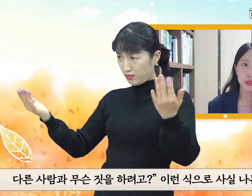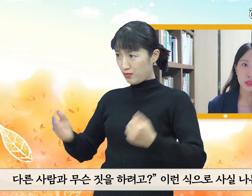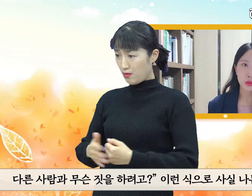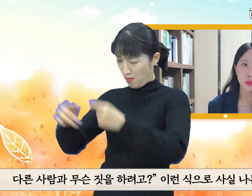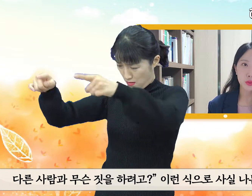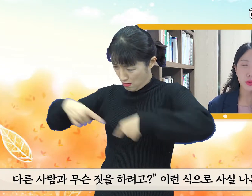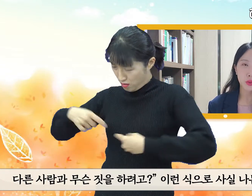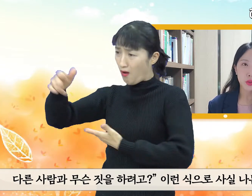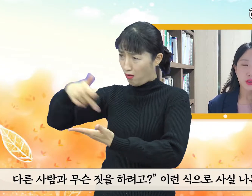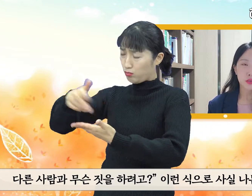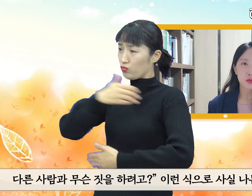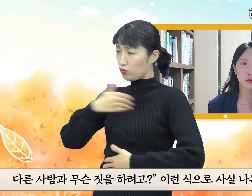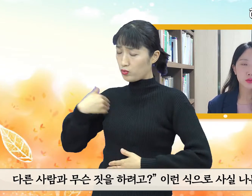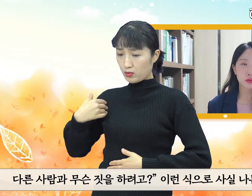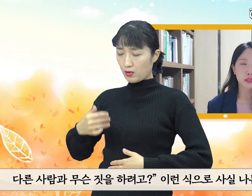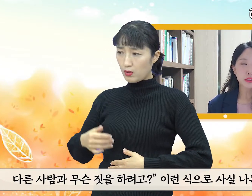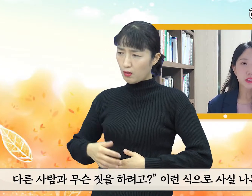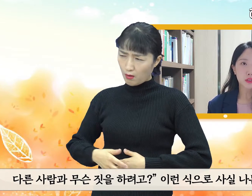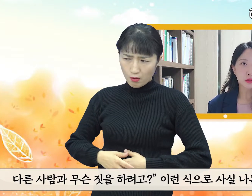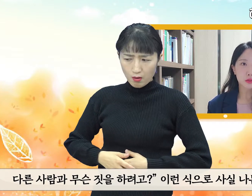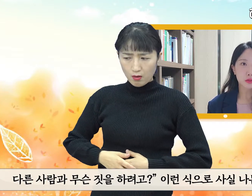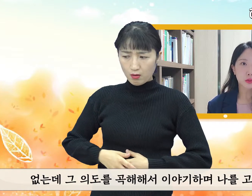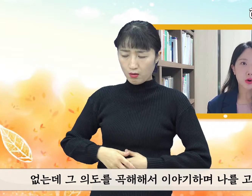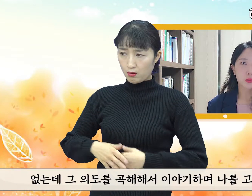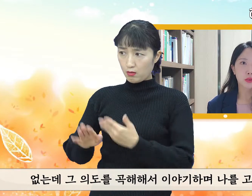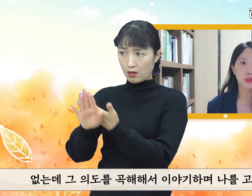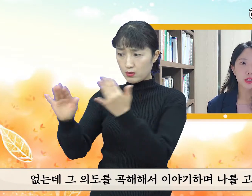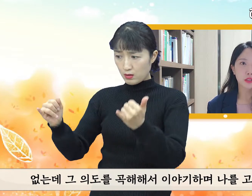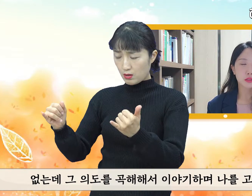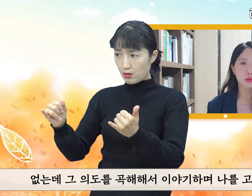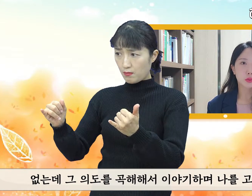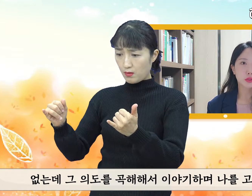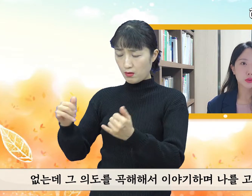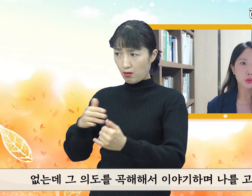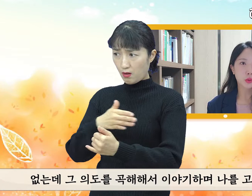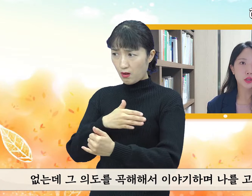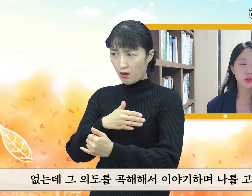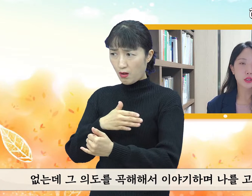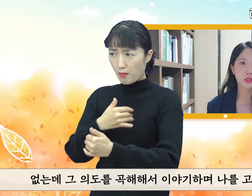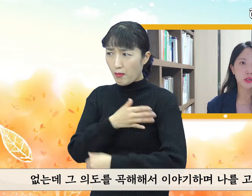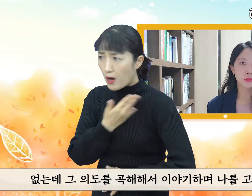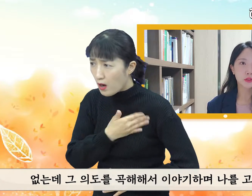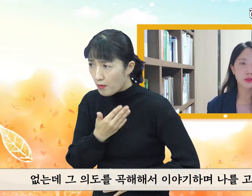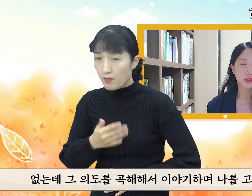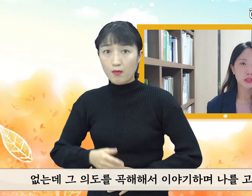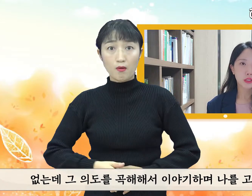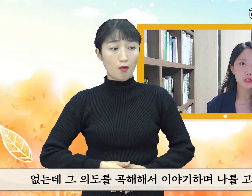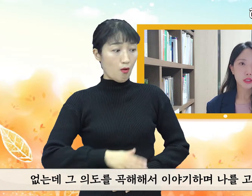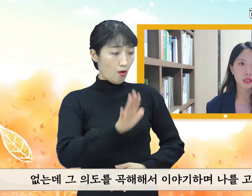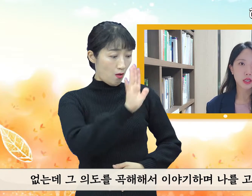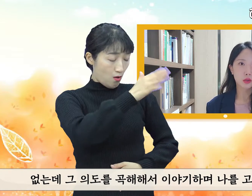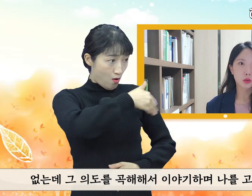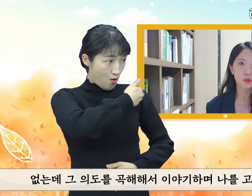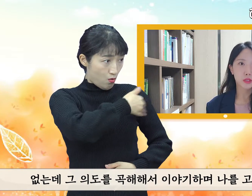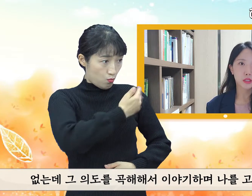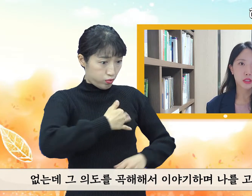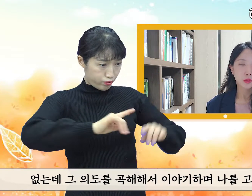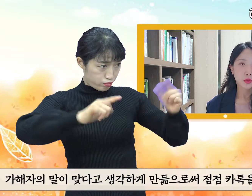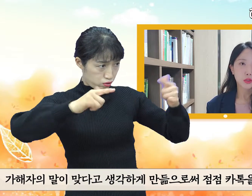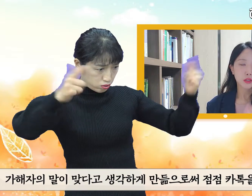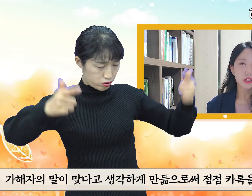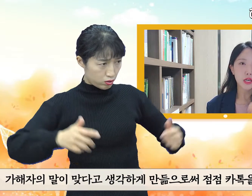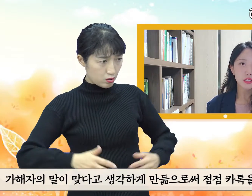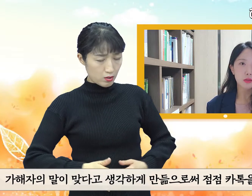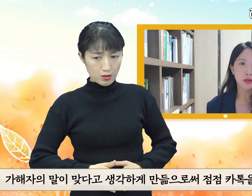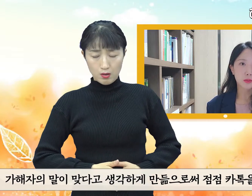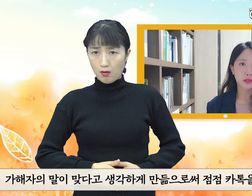뭔 짓을 하려고? 이런 식으로 사실 나는 그런 의도가 없는데 그 의도를 곡해서 얘기를 하면서 굉장히 이제 나를 고립시키는,